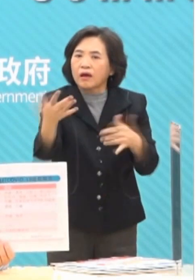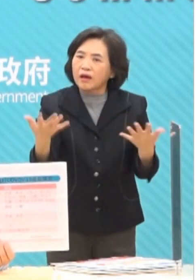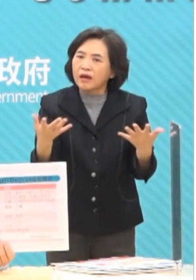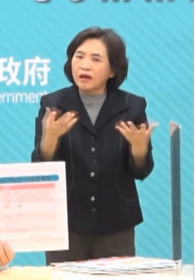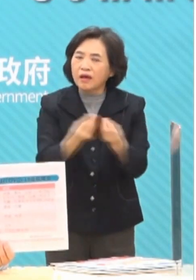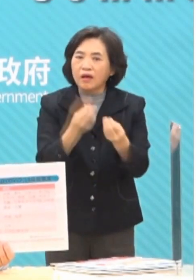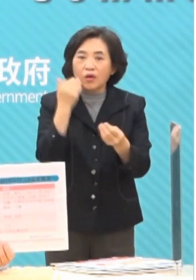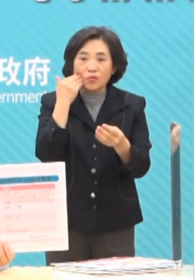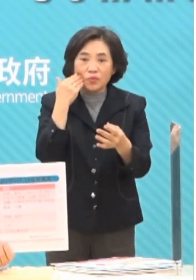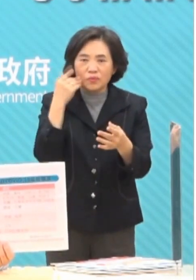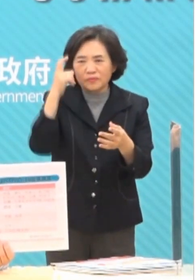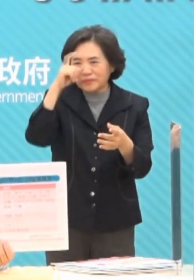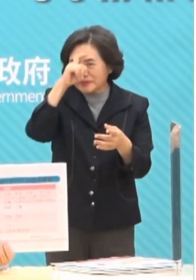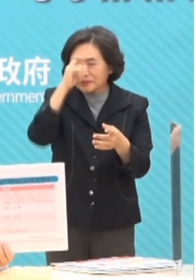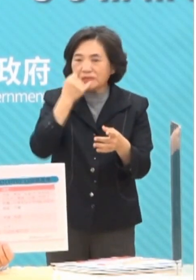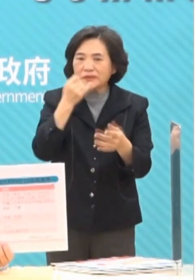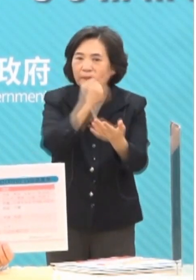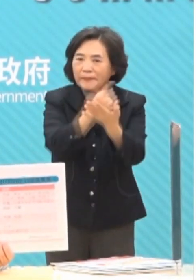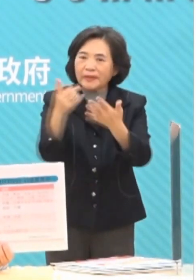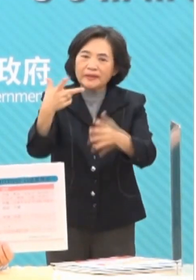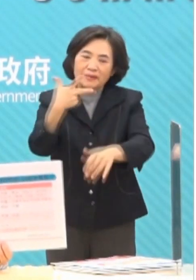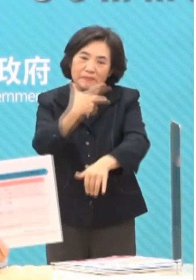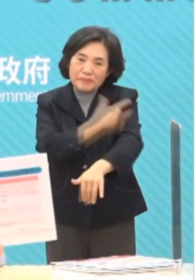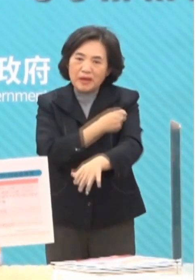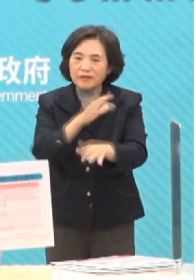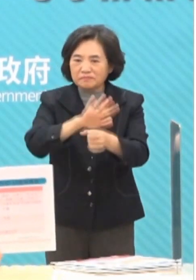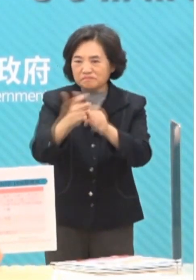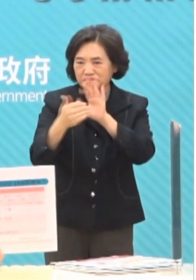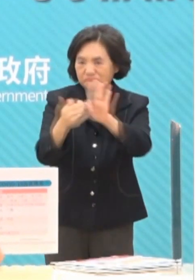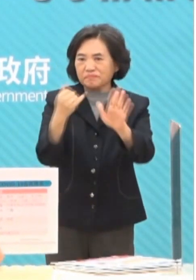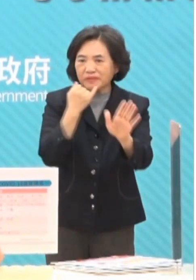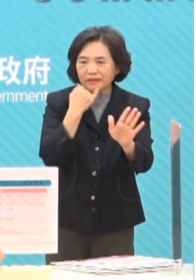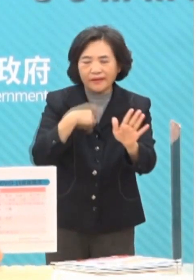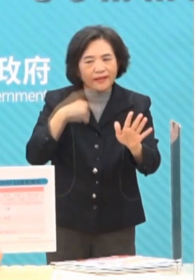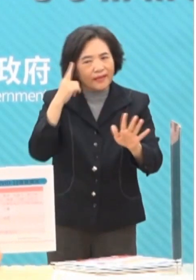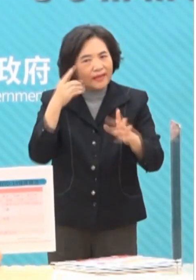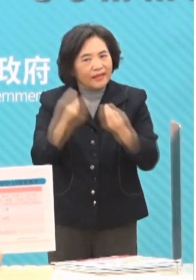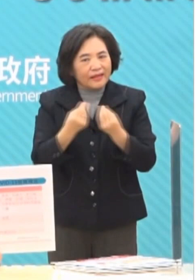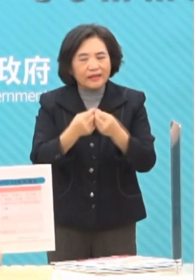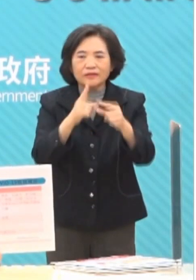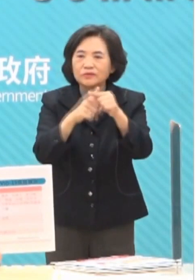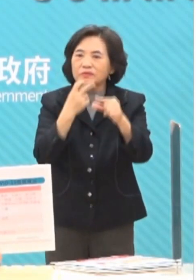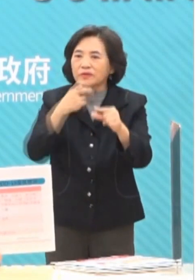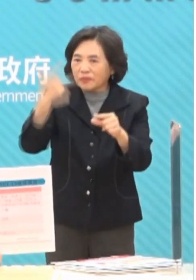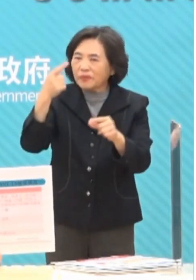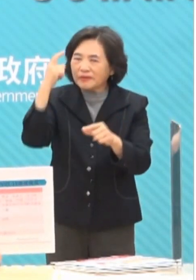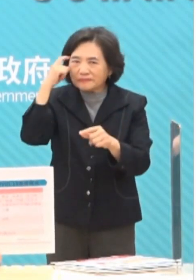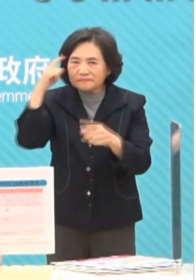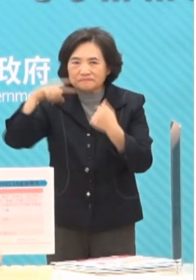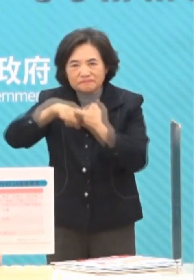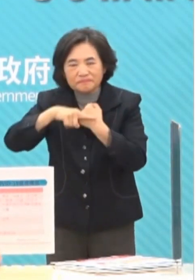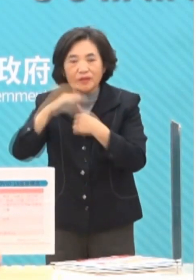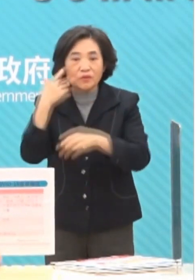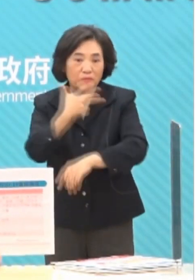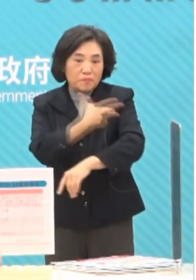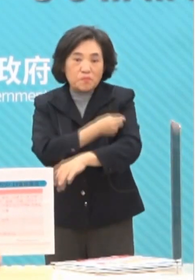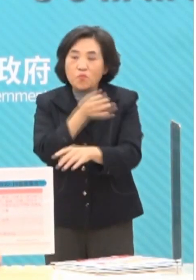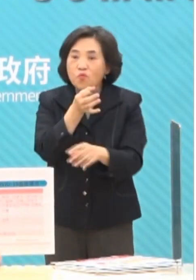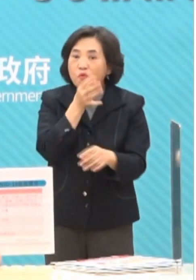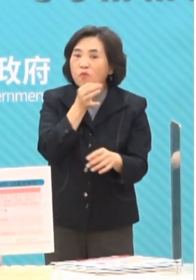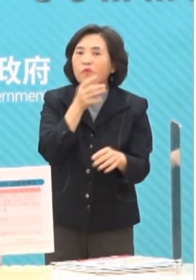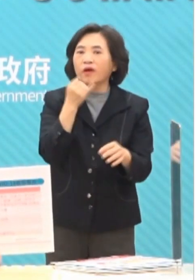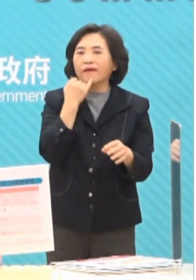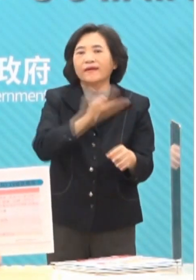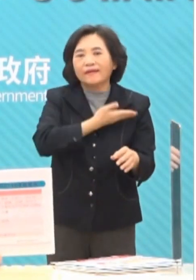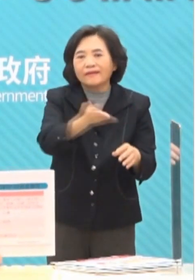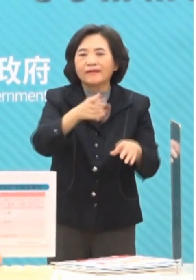免疫哦，可能要考虑一下这个。小学生要不要打？这恐怕中央现在去思考看看。如果疫苗够的话，这